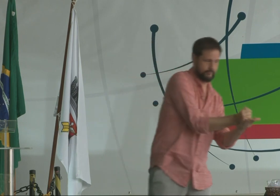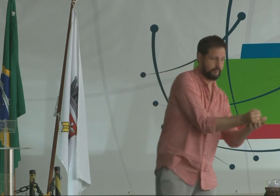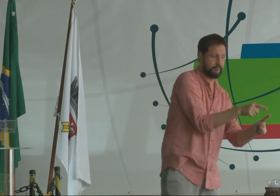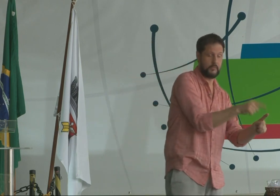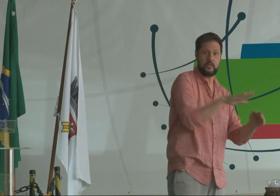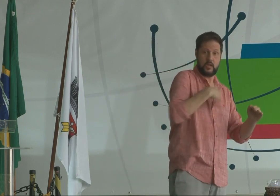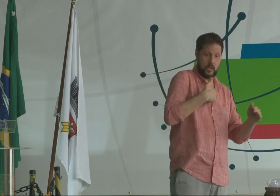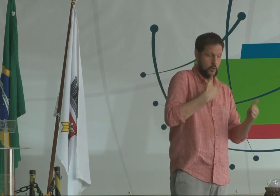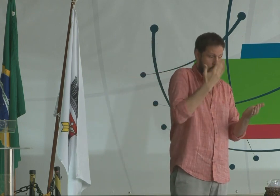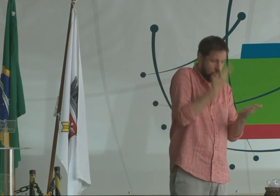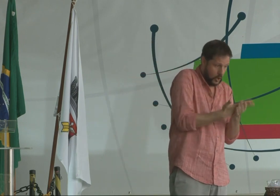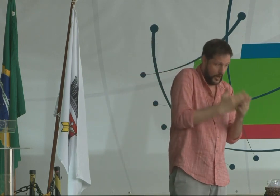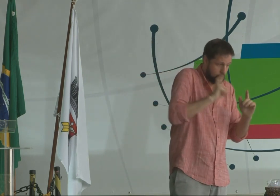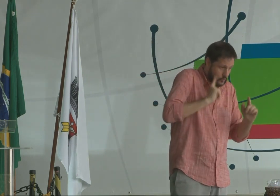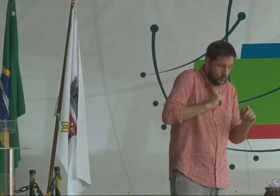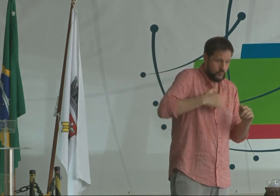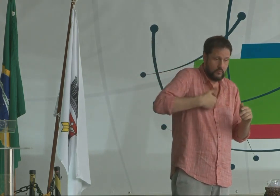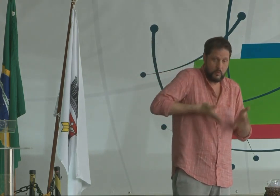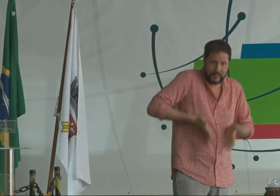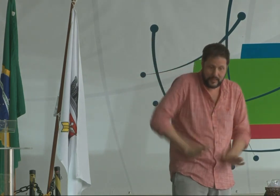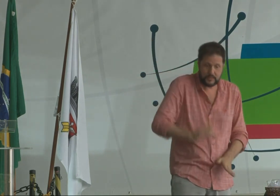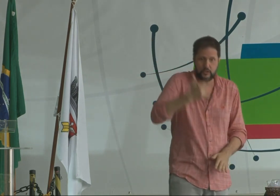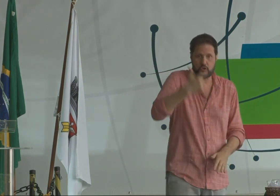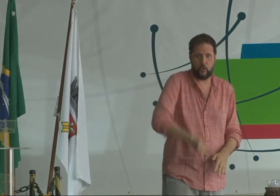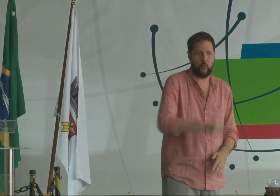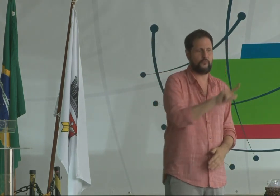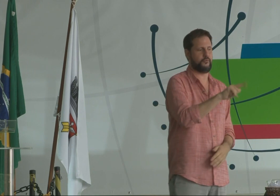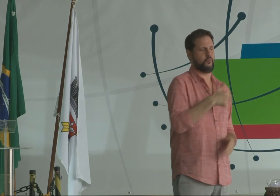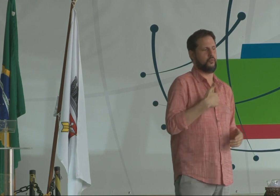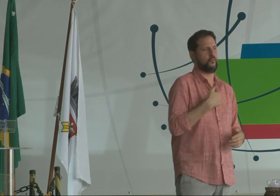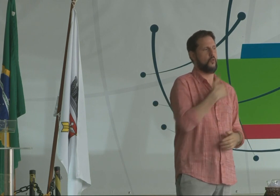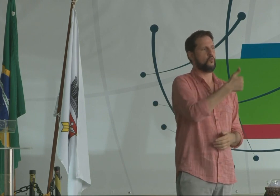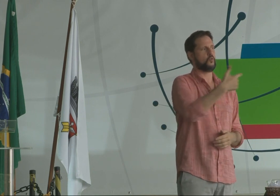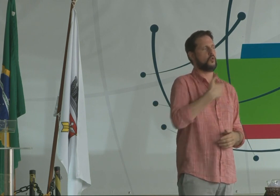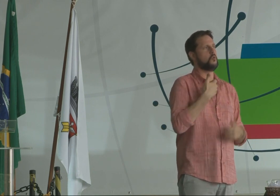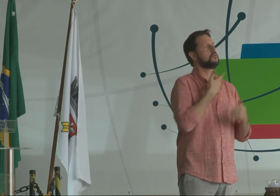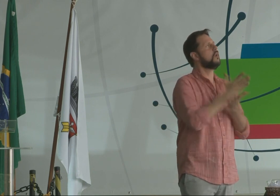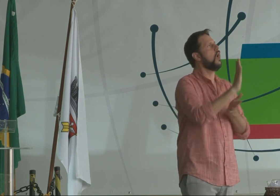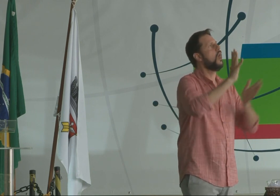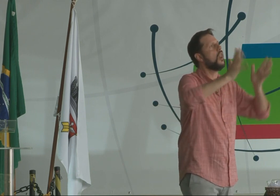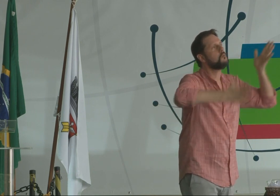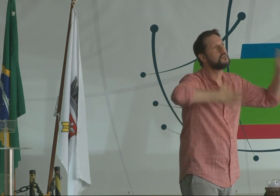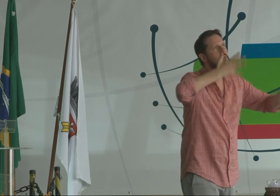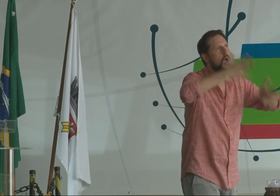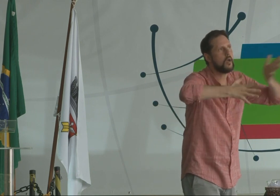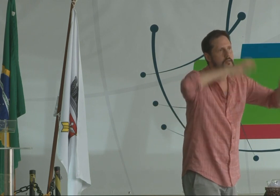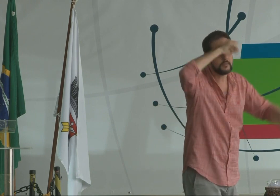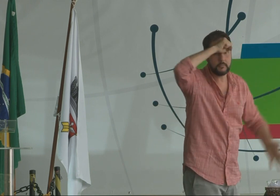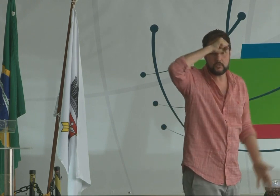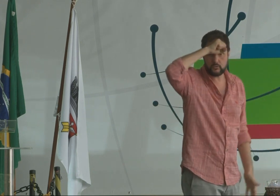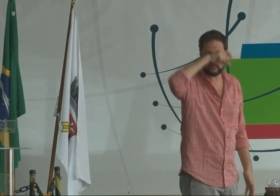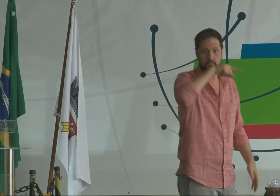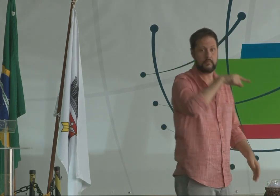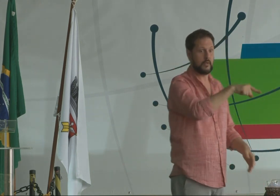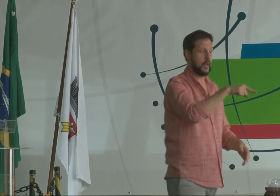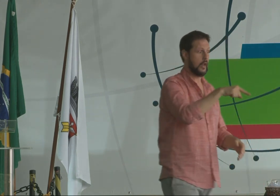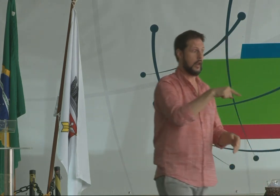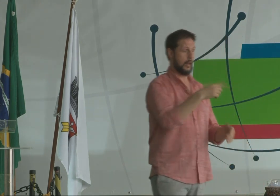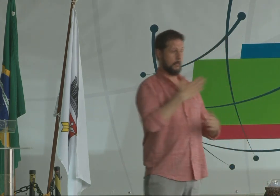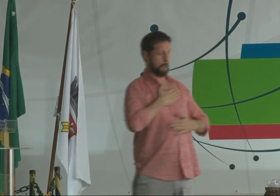me adaptar à realidade surda. Você precisa... Você, agora sendo surda, você nasce de novo agora. Agora você precisa aprender a língua de